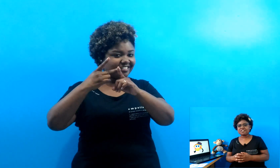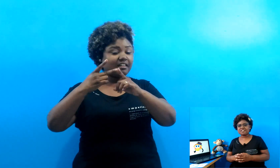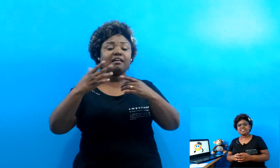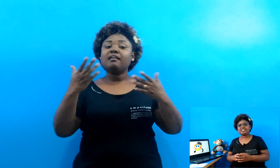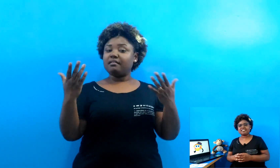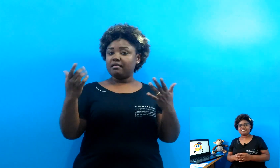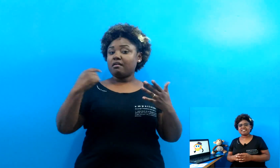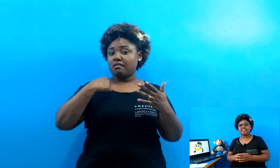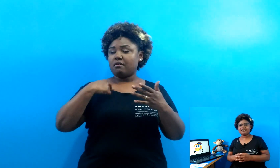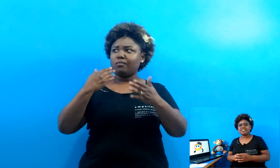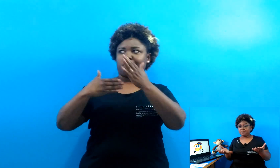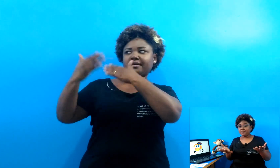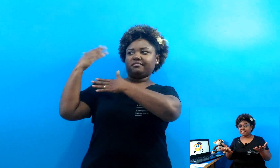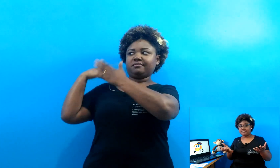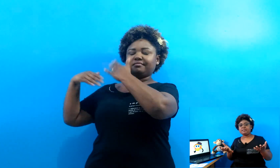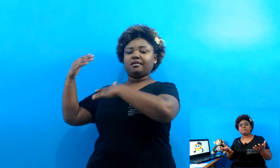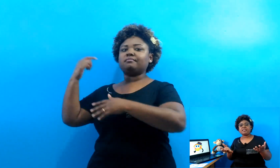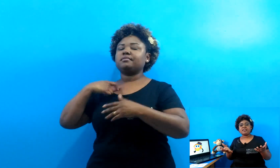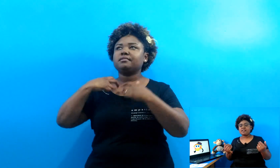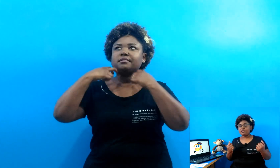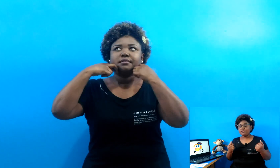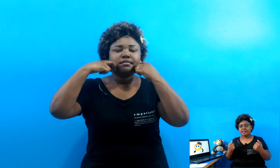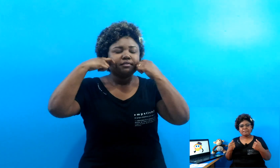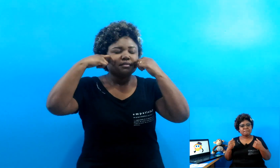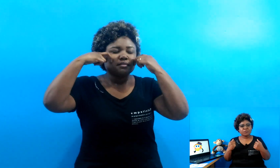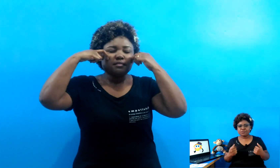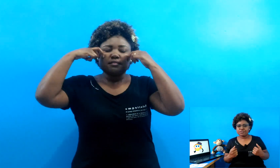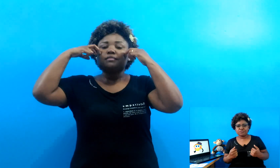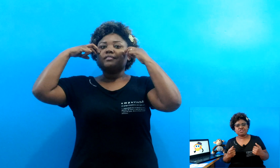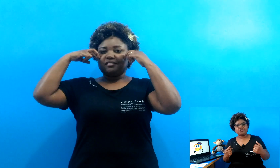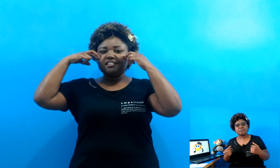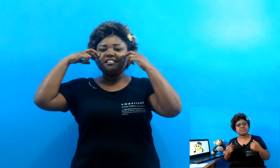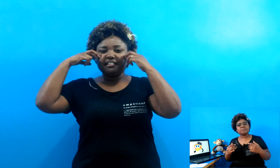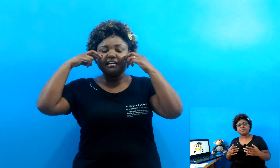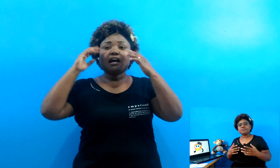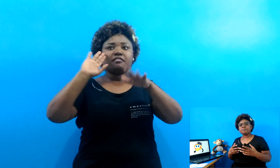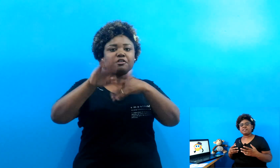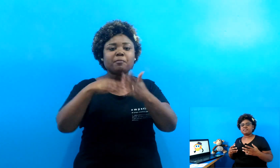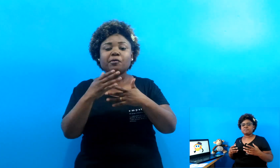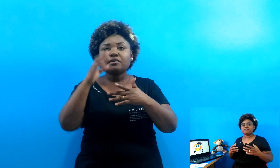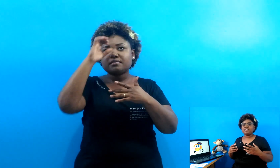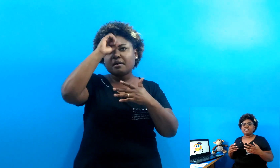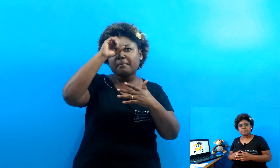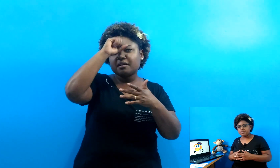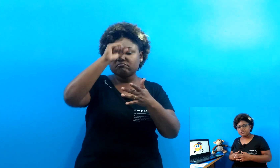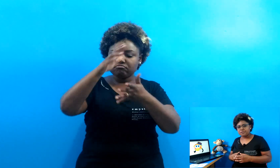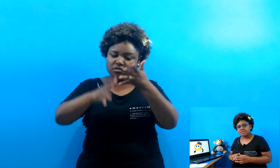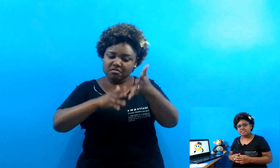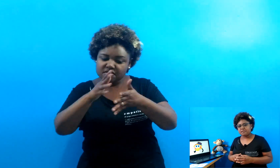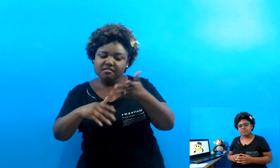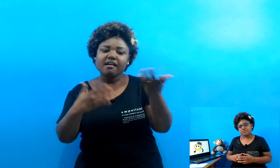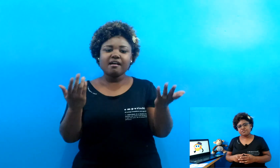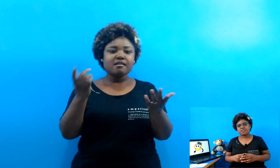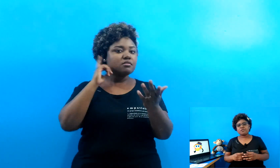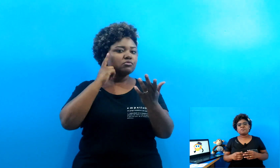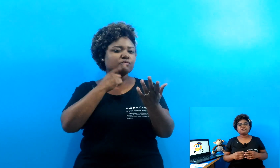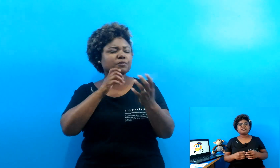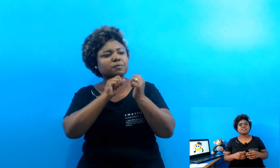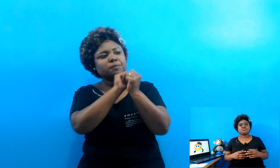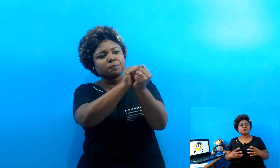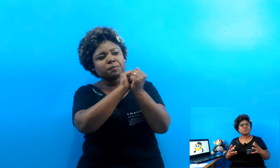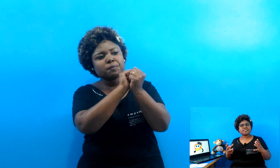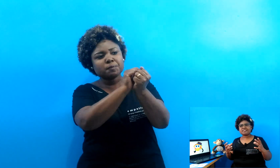Mais difícil ainda, não é? Pois é. Eu era muito tímida, muito mesmo. Depois que eu comecei a me envolver